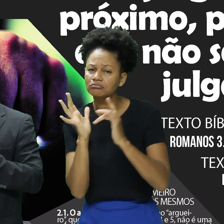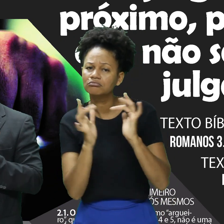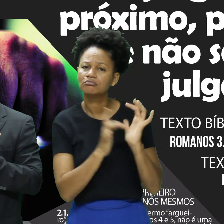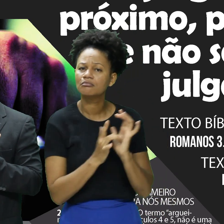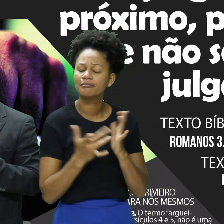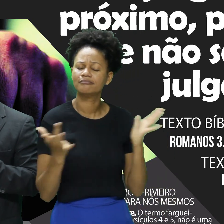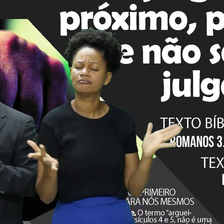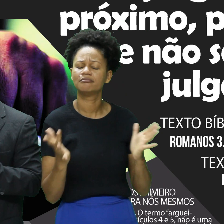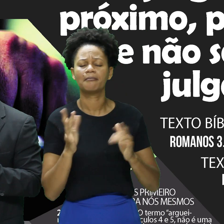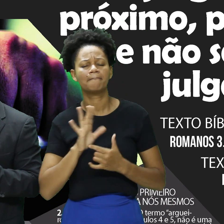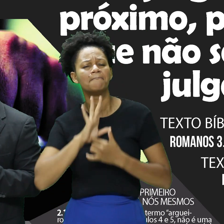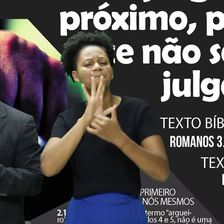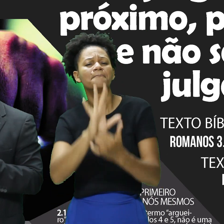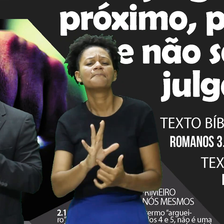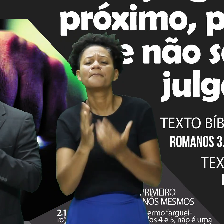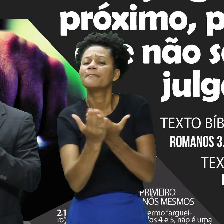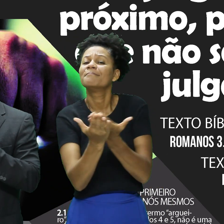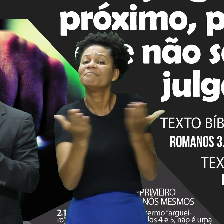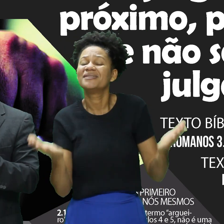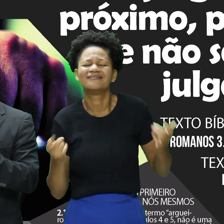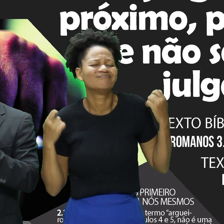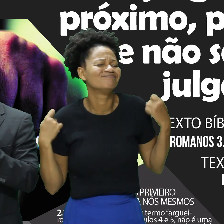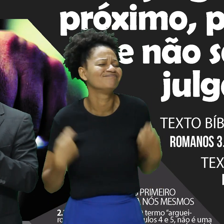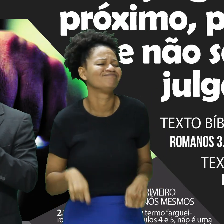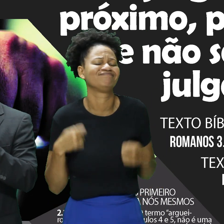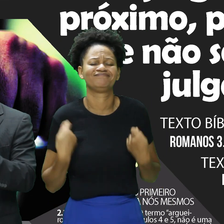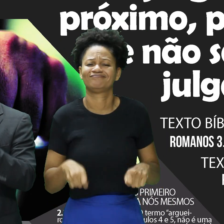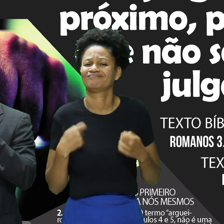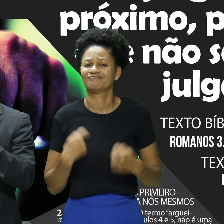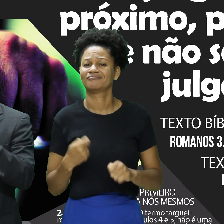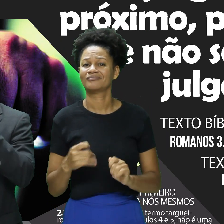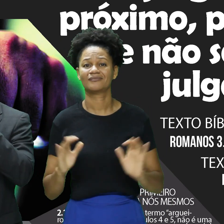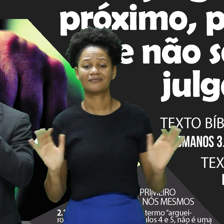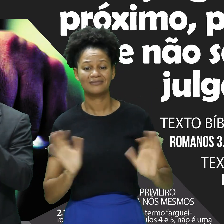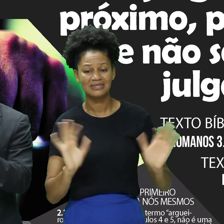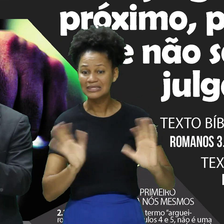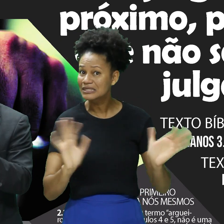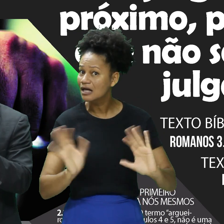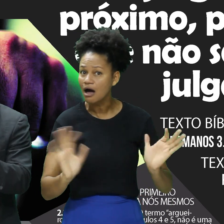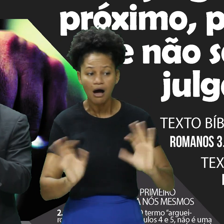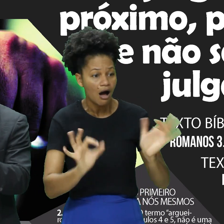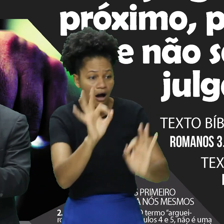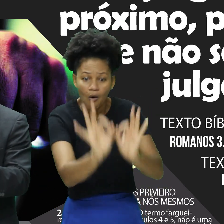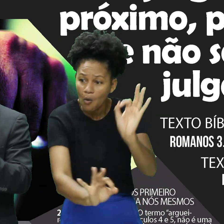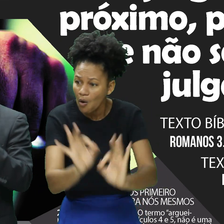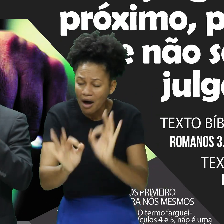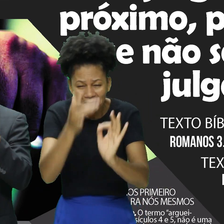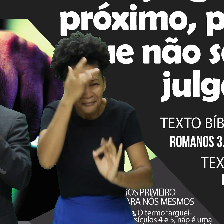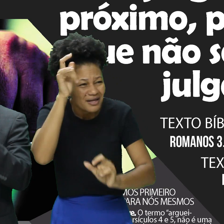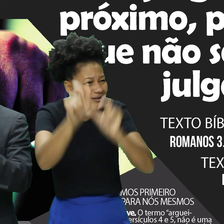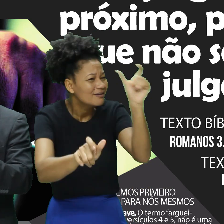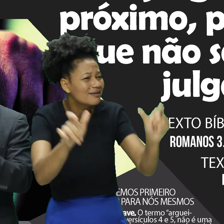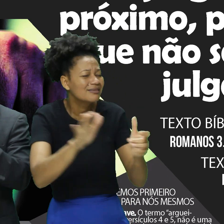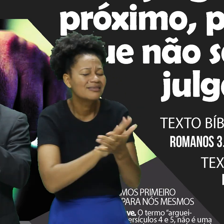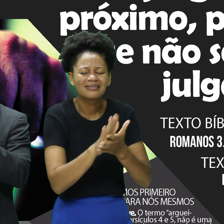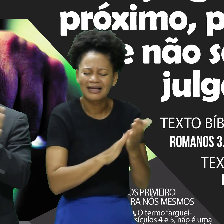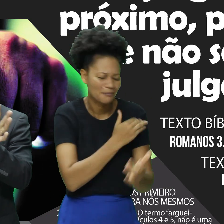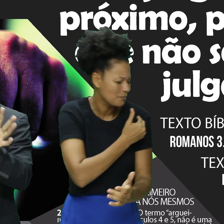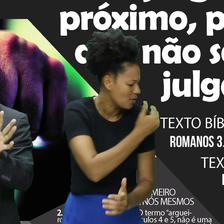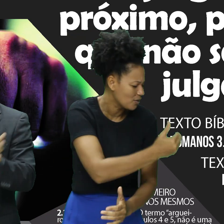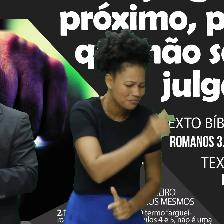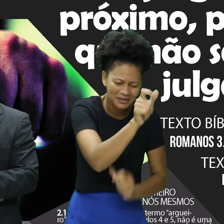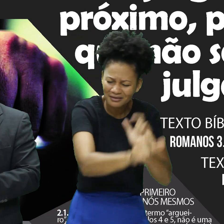ele mostra para você a necessidade de você não julgar ninguém, nem o seu